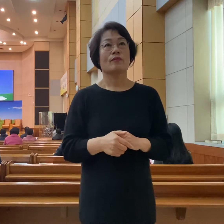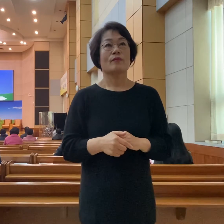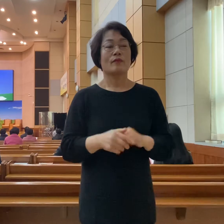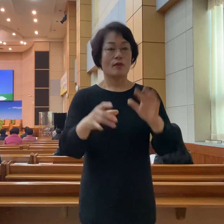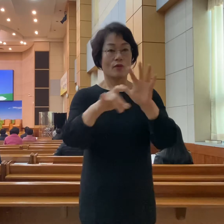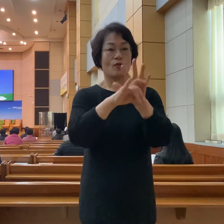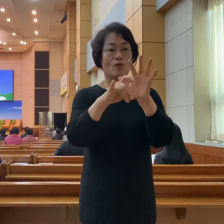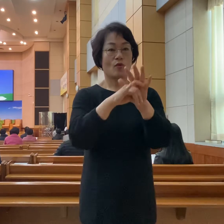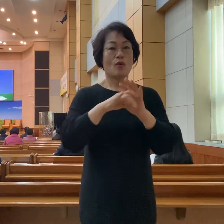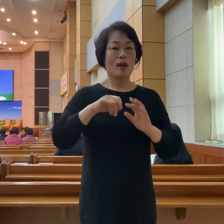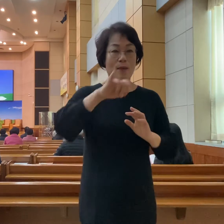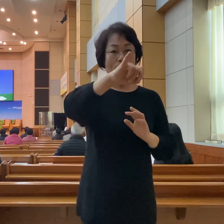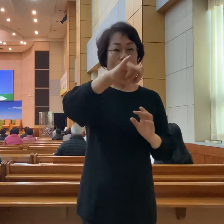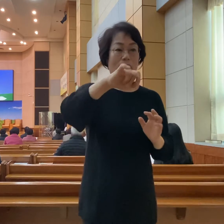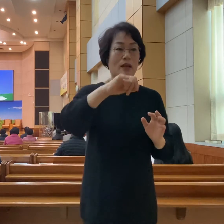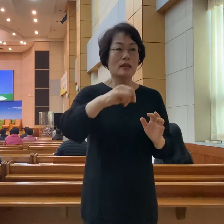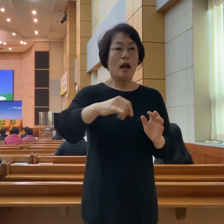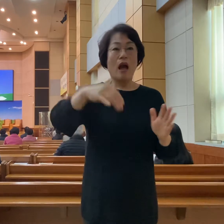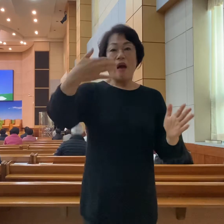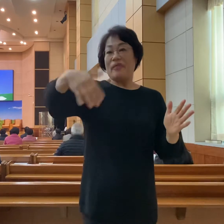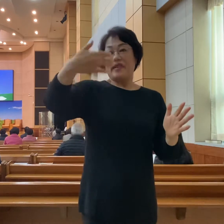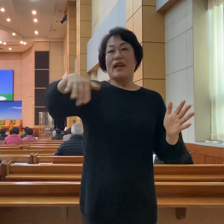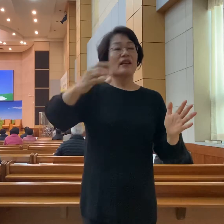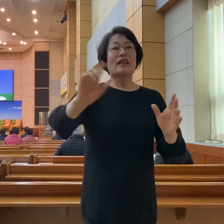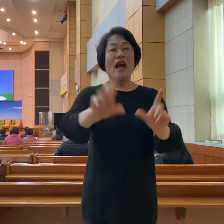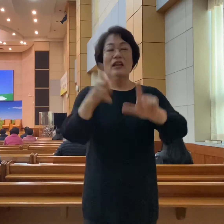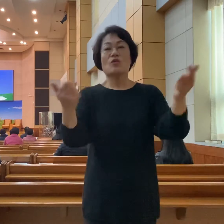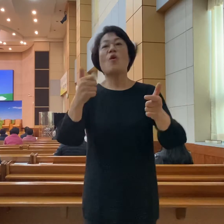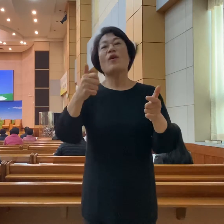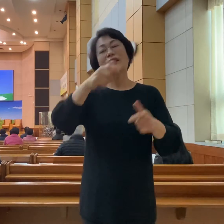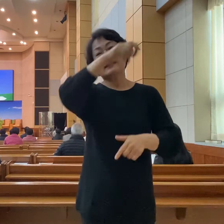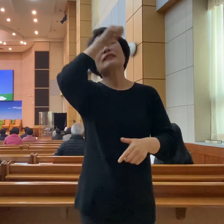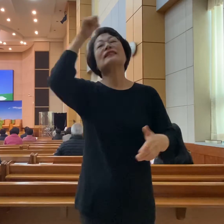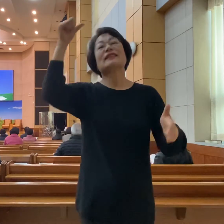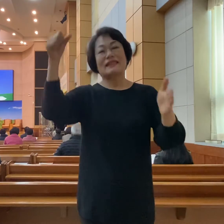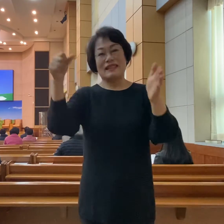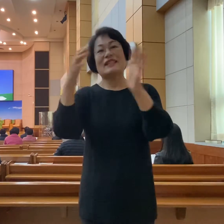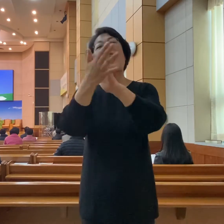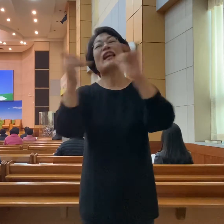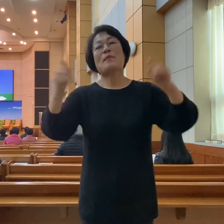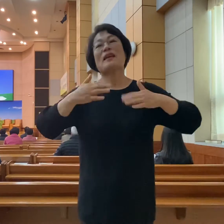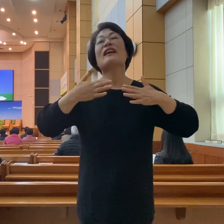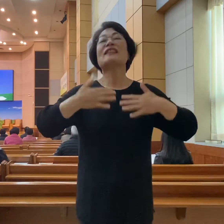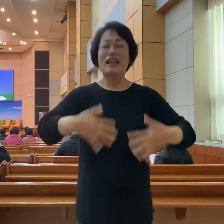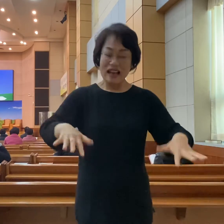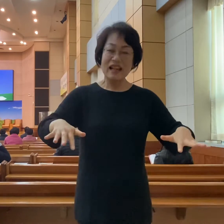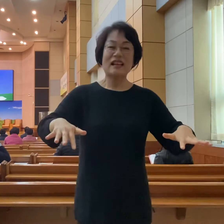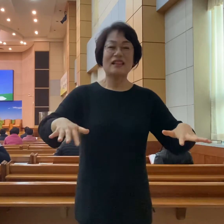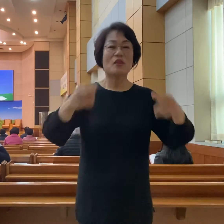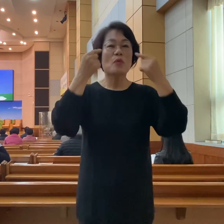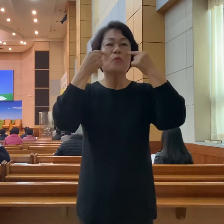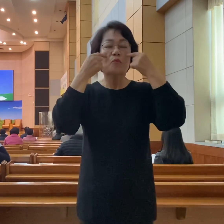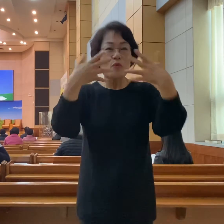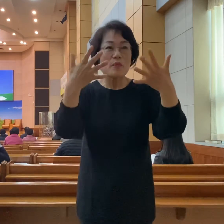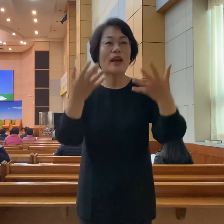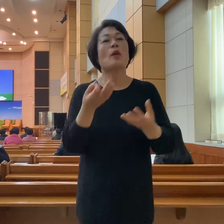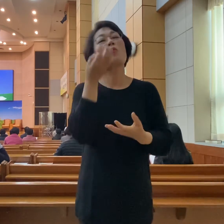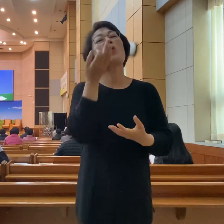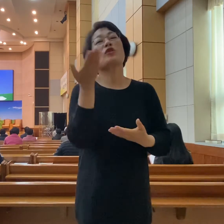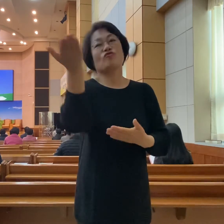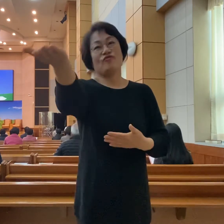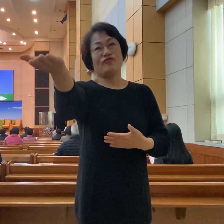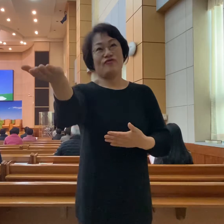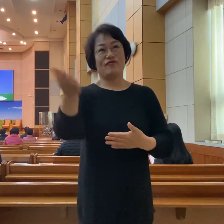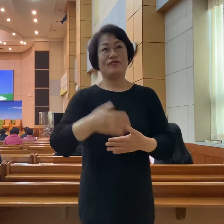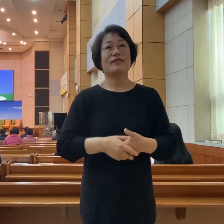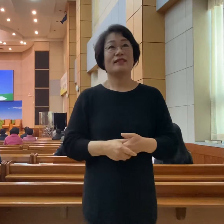코로나 바이러스가 대단한 것이 아니라 인생이 연약하다는 것을 분명하게 보여주는, 이 인생